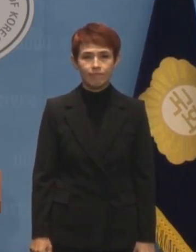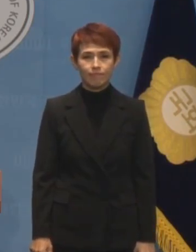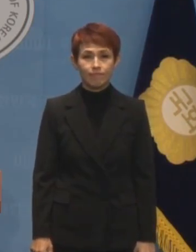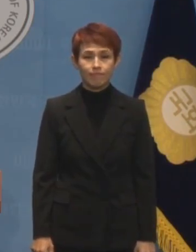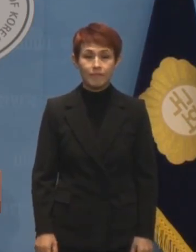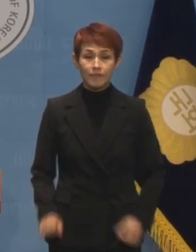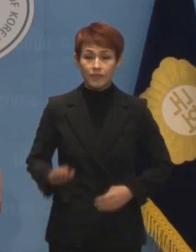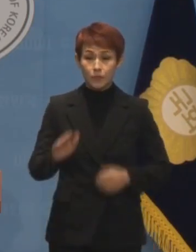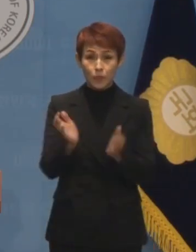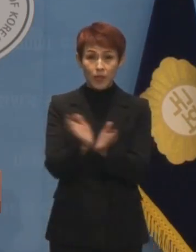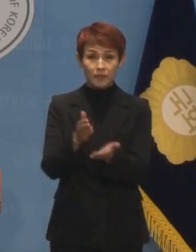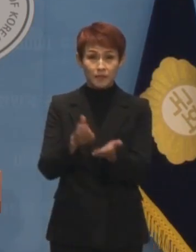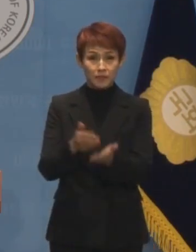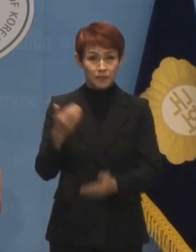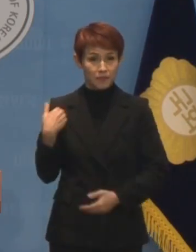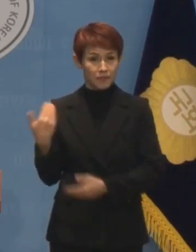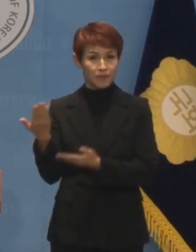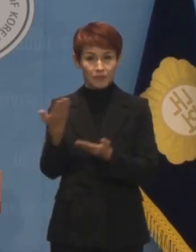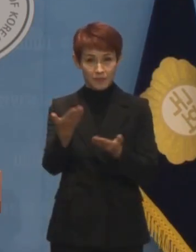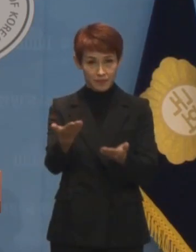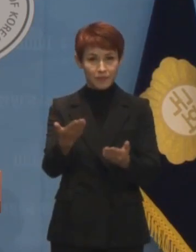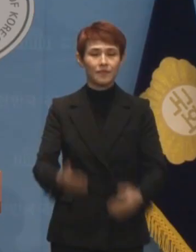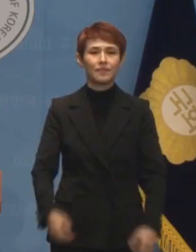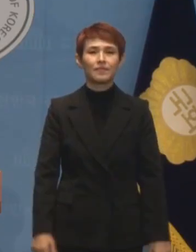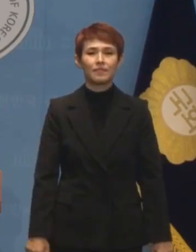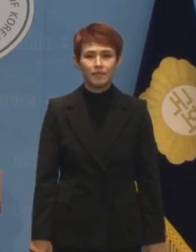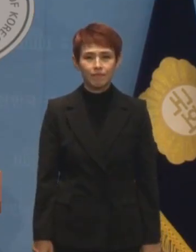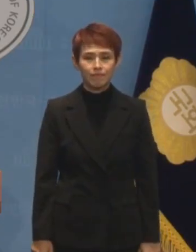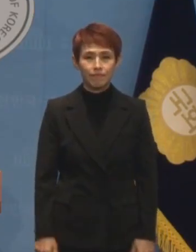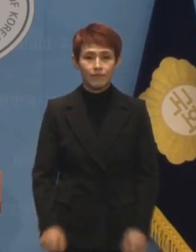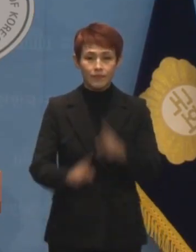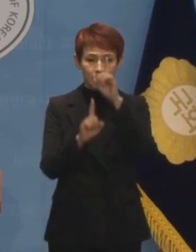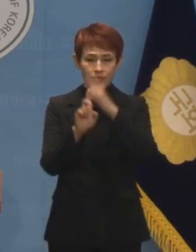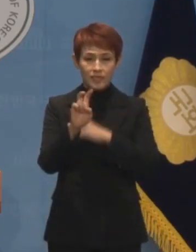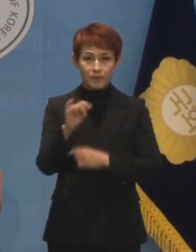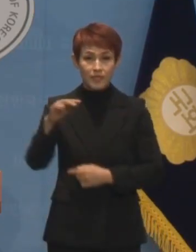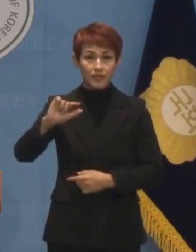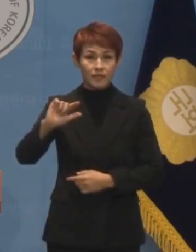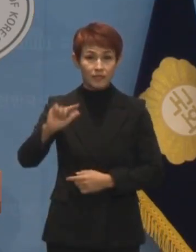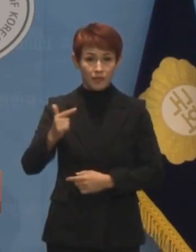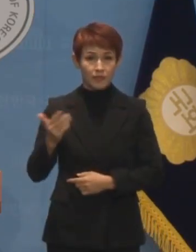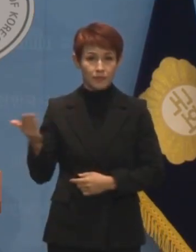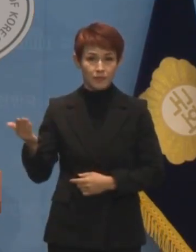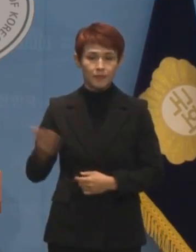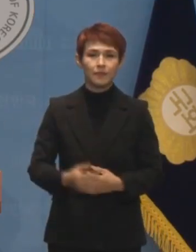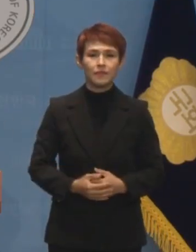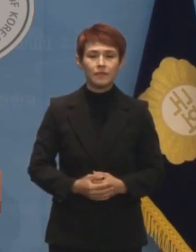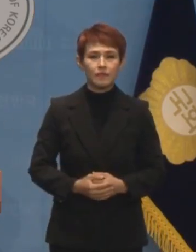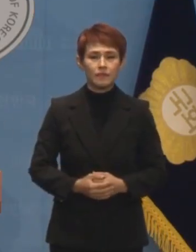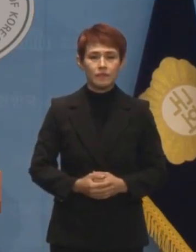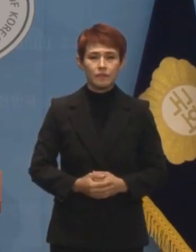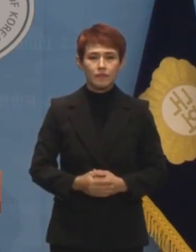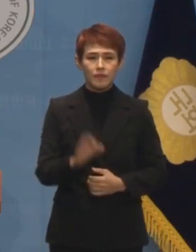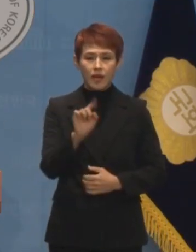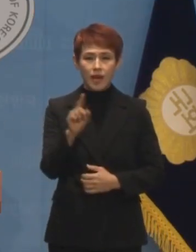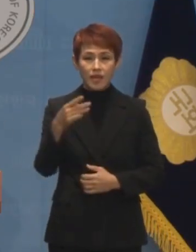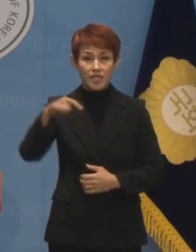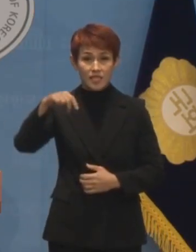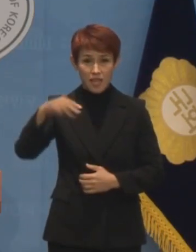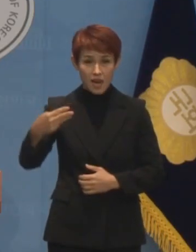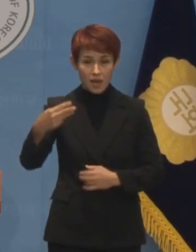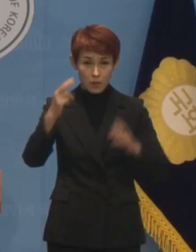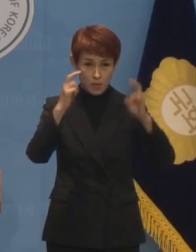네, 진보당 브리핑 시작하겠습니다. 부대변인 이미선입니다. 아리셀 참사